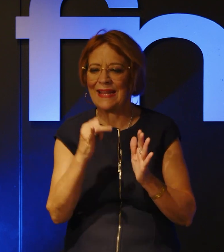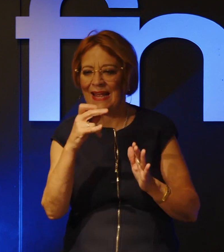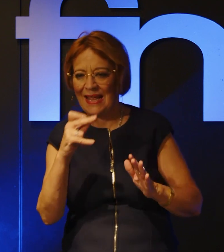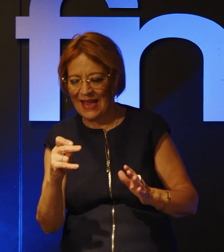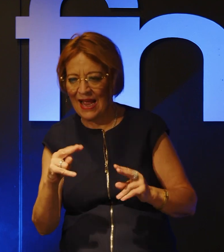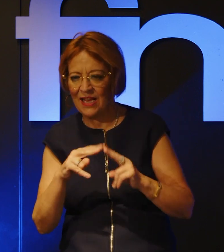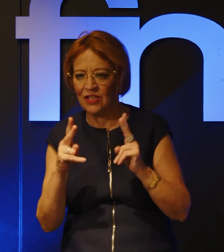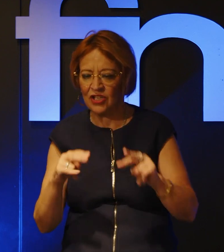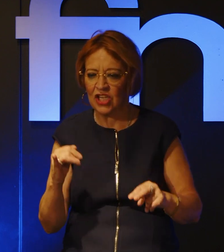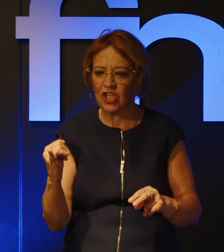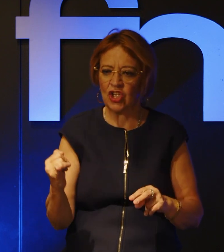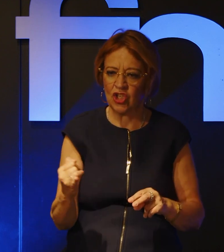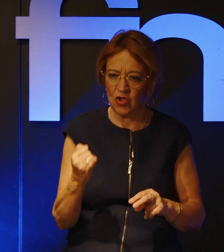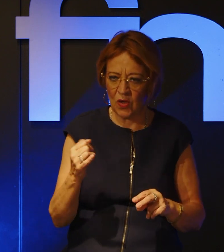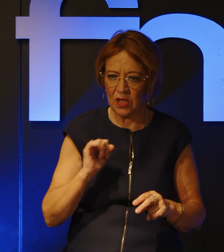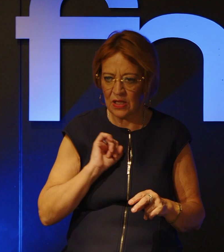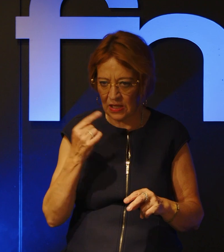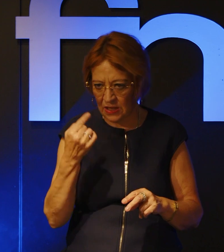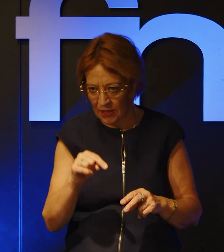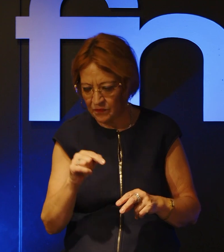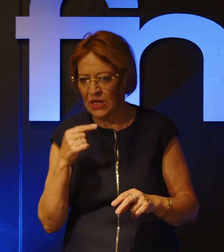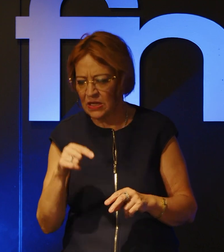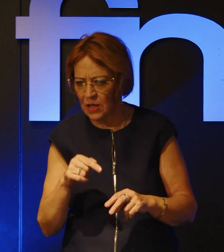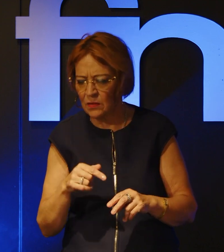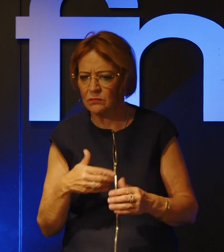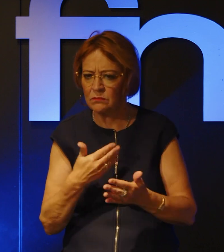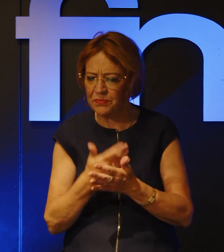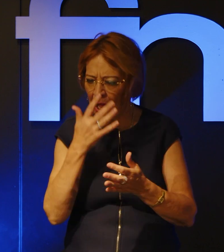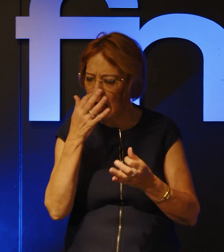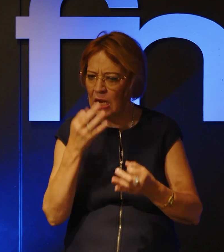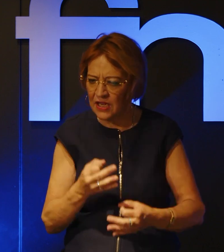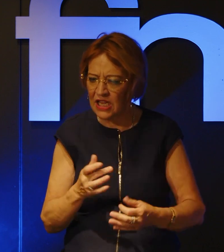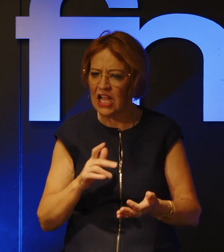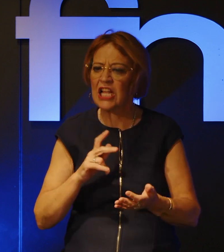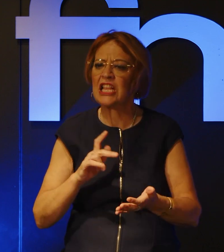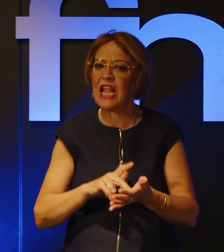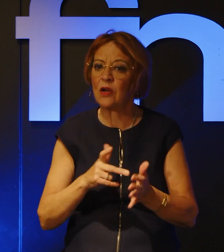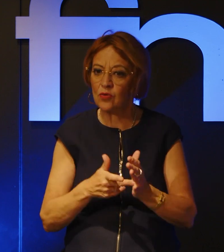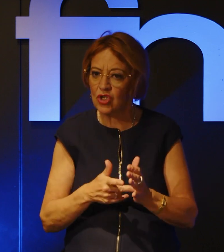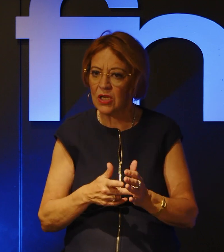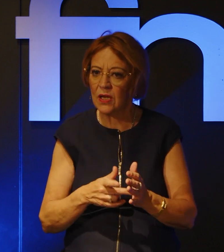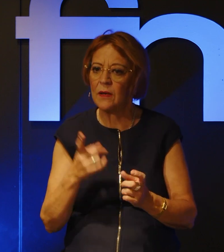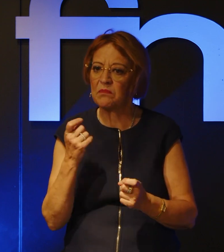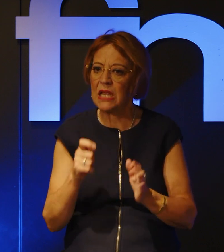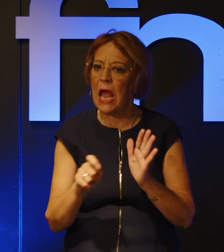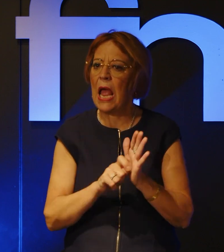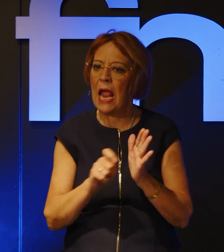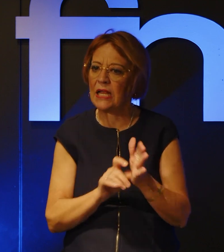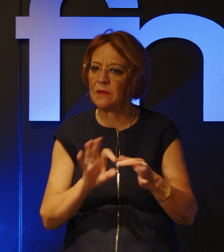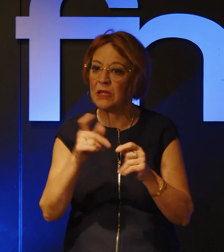International institute of water Management impulsionada pela convicção de que a tecnologia deve ser usada de forma ética e